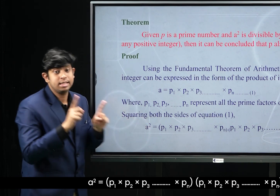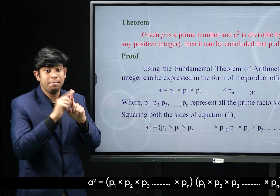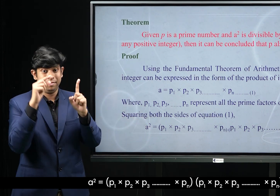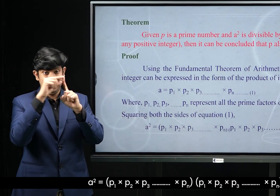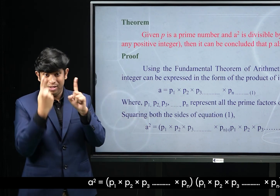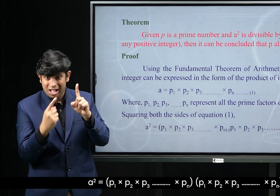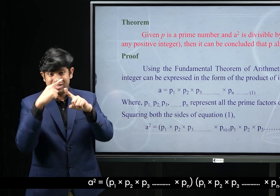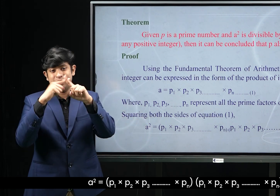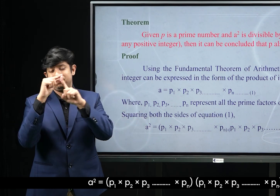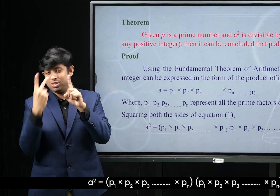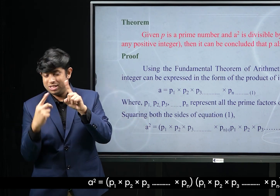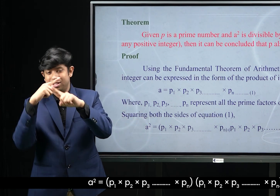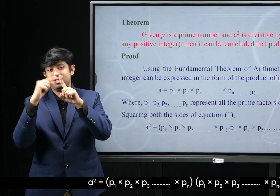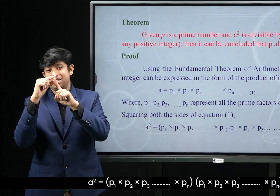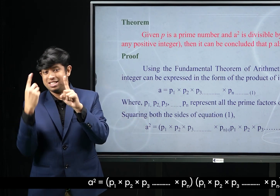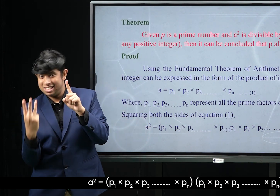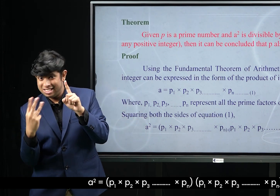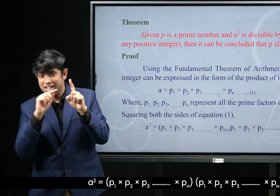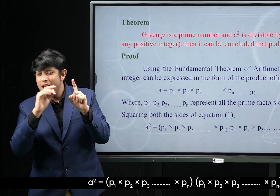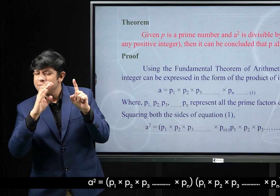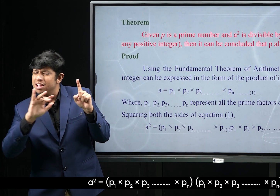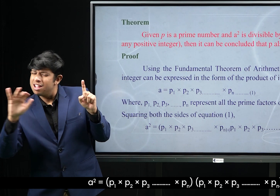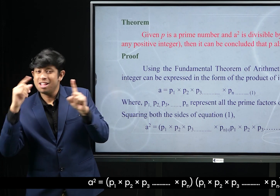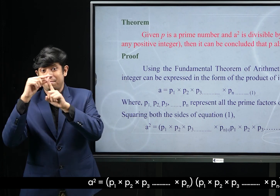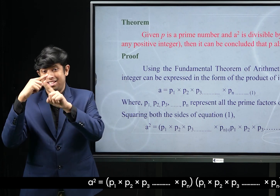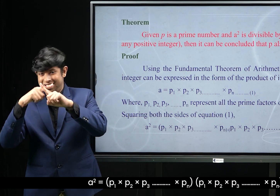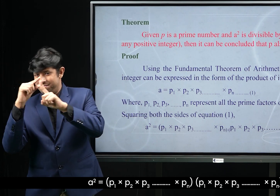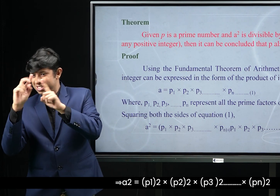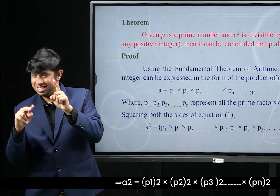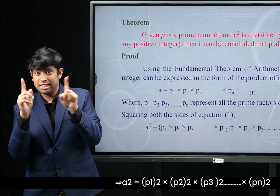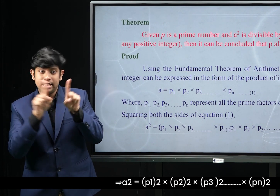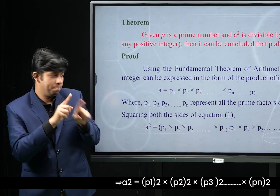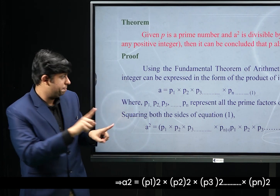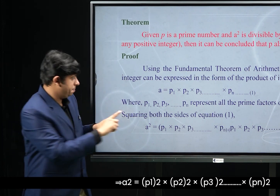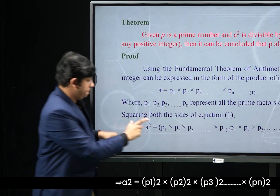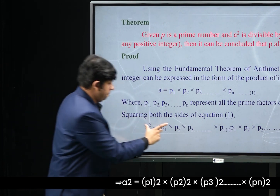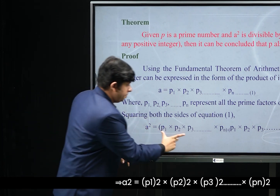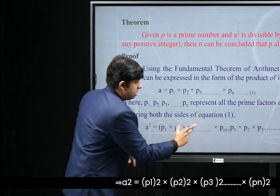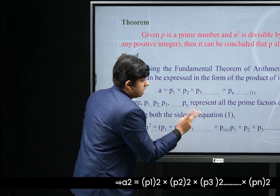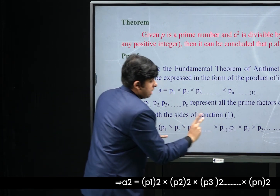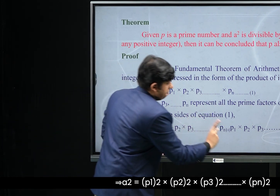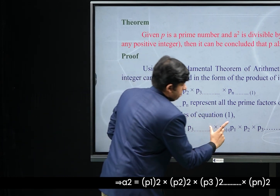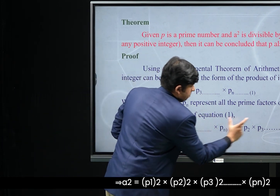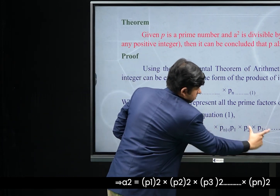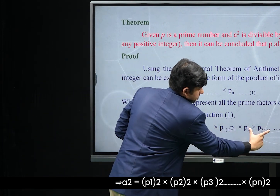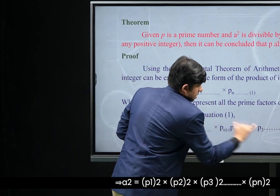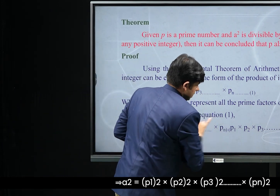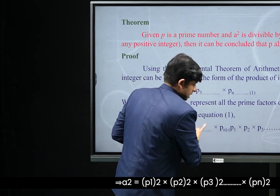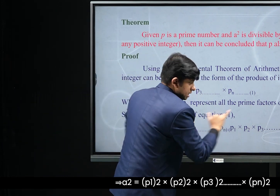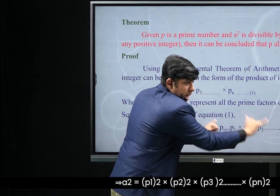pn p1 × p2 × p3 × pn a2 p1 × 2 × p2 × 2